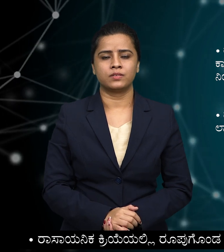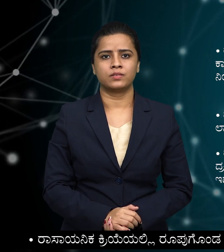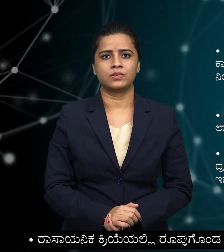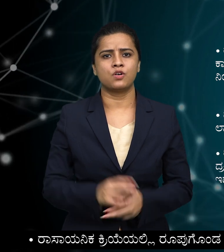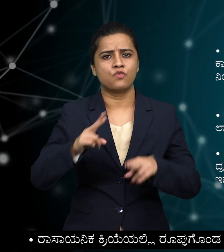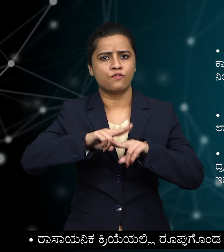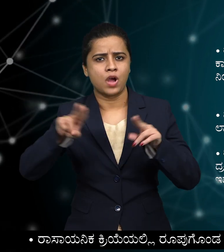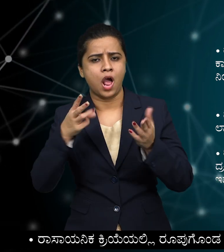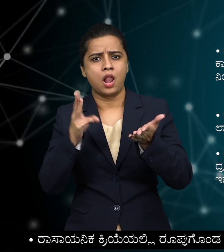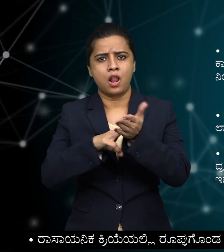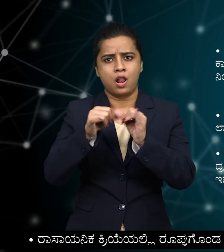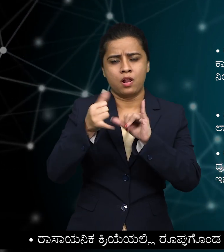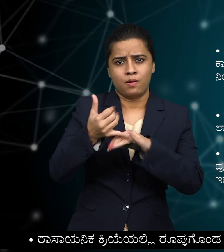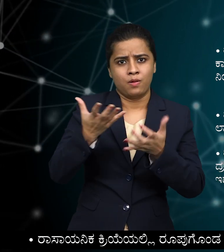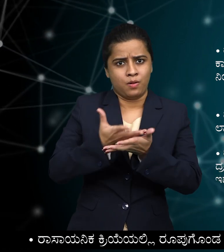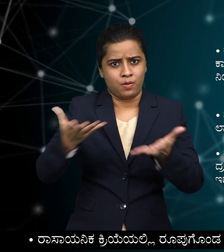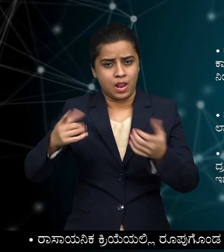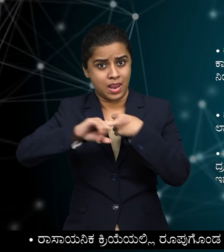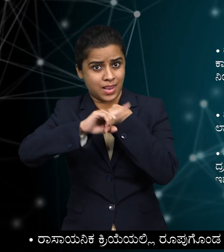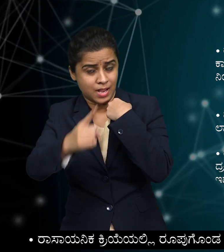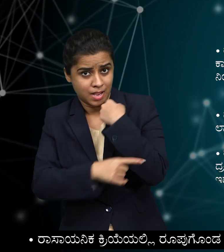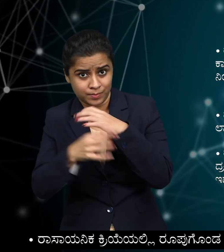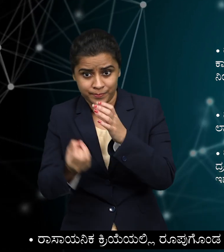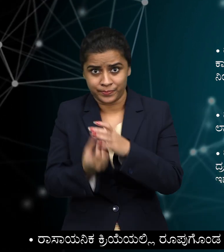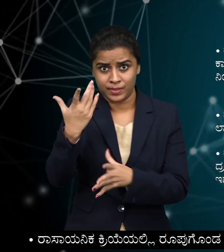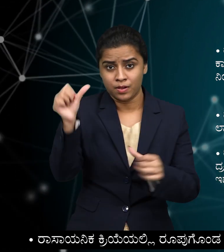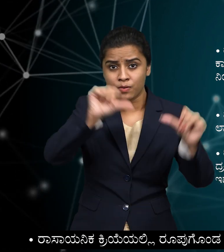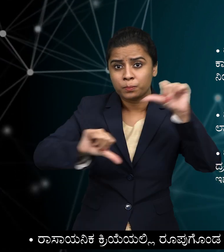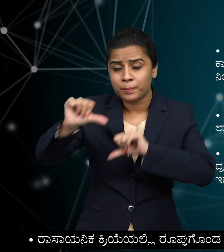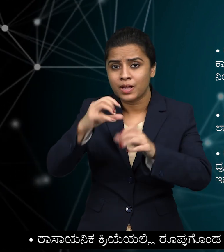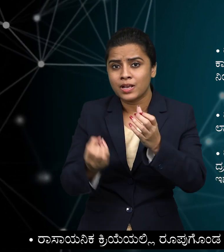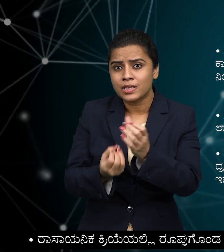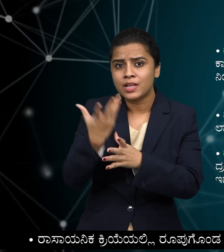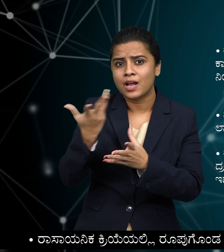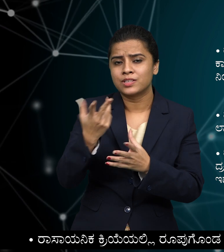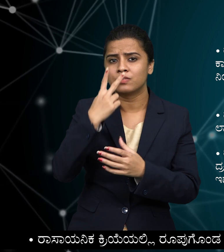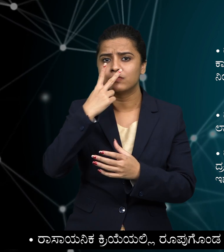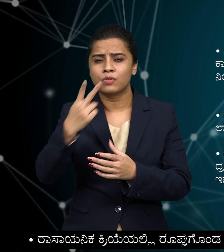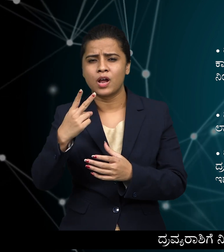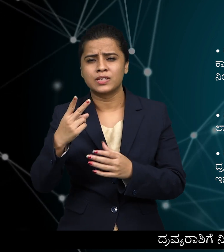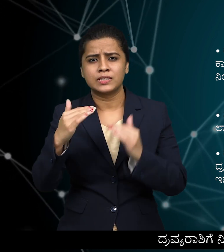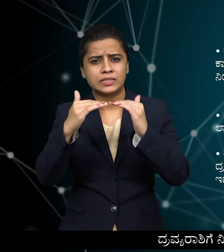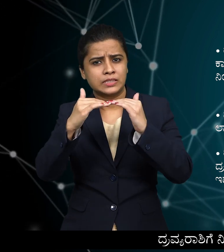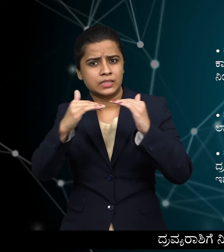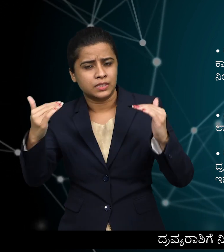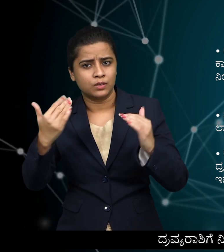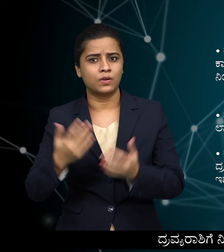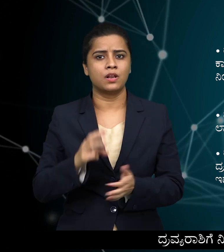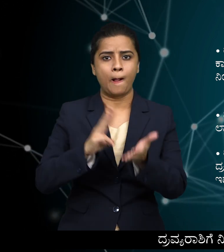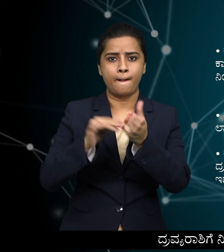ರಾಸಾಯನಿಕ ಕ್ರಿಯೆಯಲ್ಲಿ ರೂಪುಗೊಂಡ ಉತ್ಪನ್ನಗಳ ಒಟ್ಟು ದ್ರವ್ಯರಾಶಿಯು ಪ್ರತಿಕ್ರಿಯೆಗಳಾಗಿ ದ್ರವ್ಯರಾಶಿಗೆ